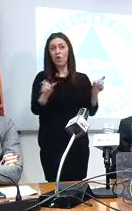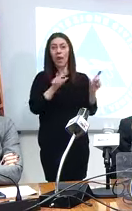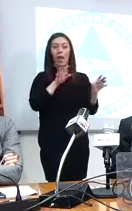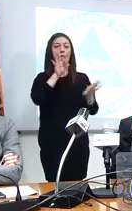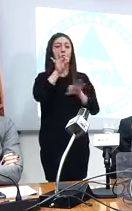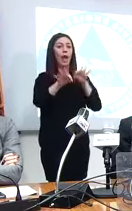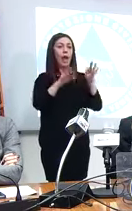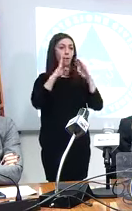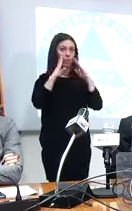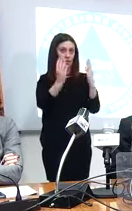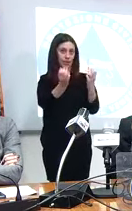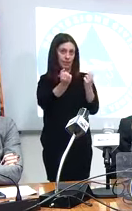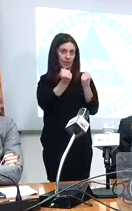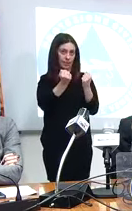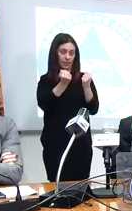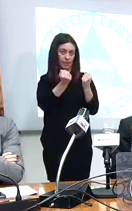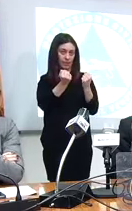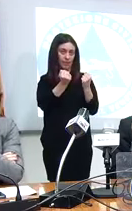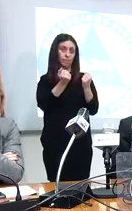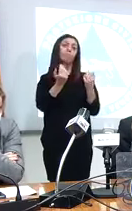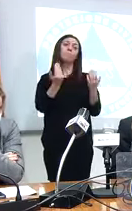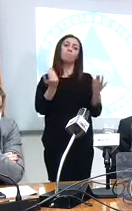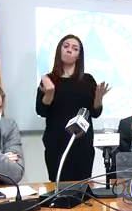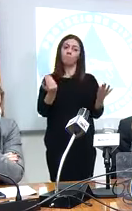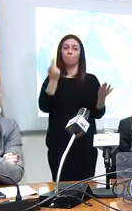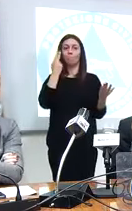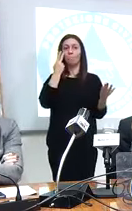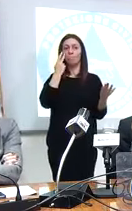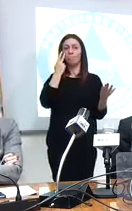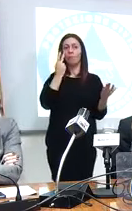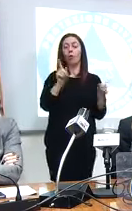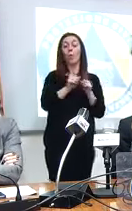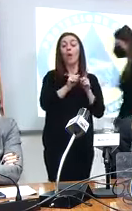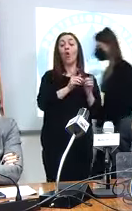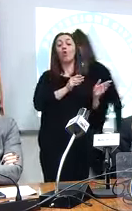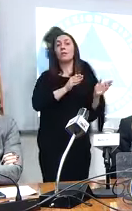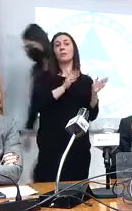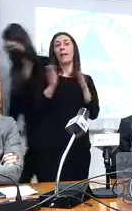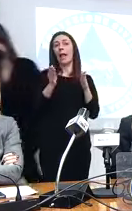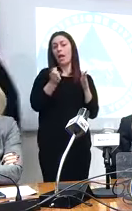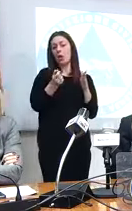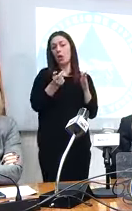l'andamento della pressione di ricovero sugli ospedali.